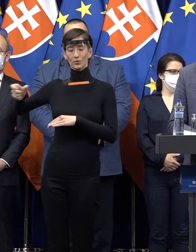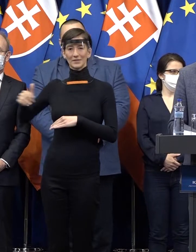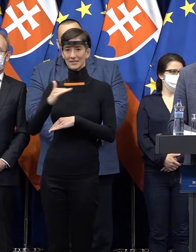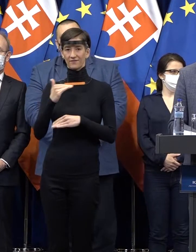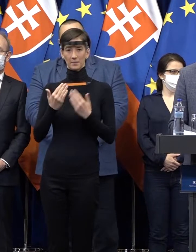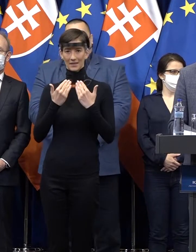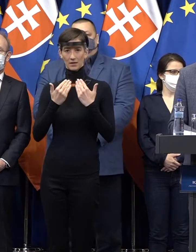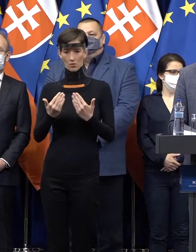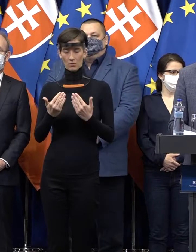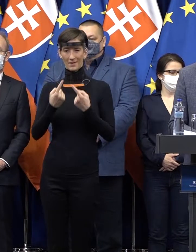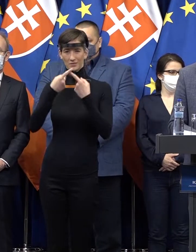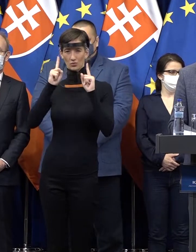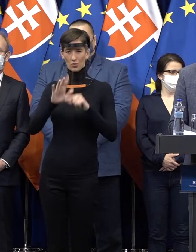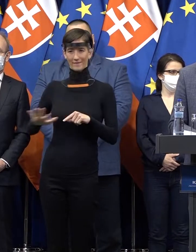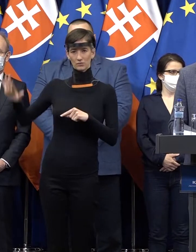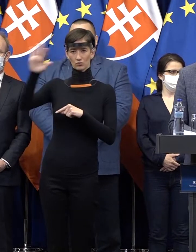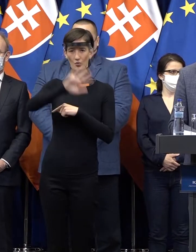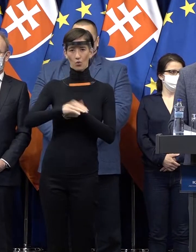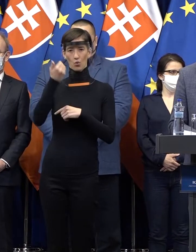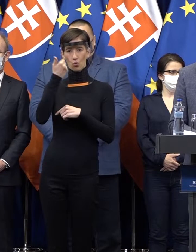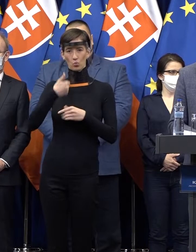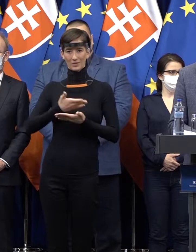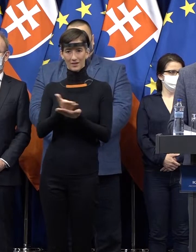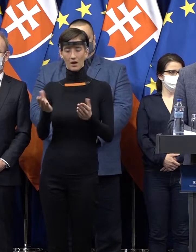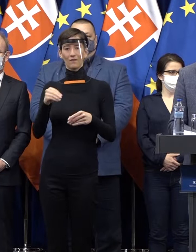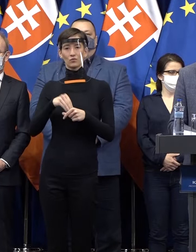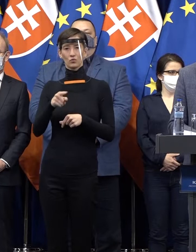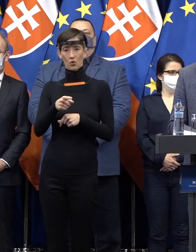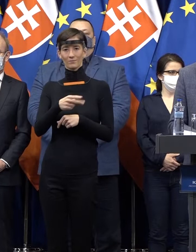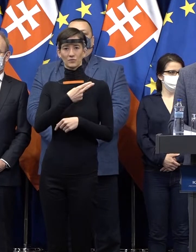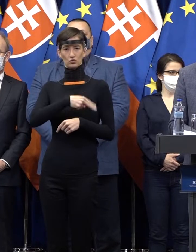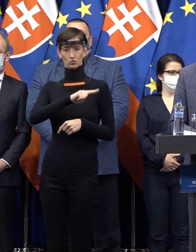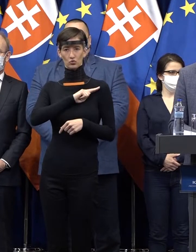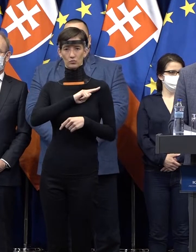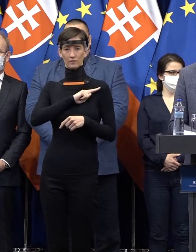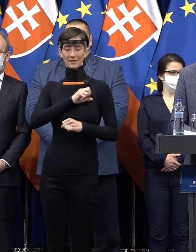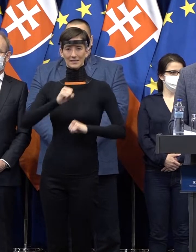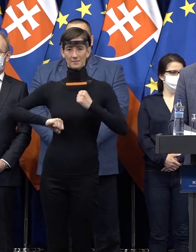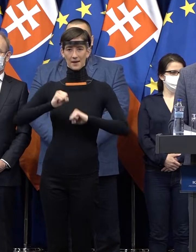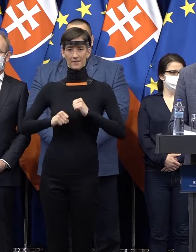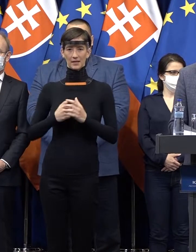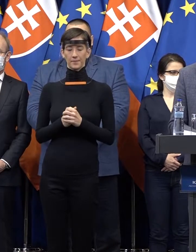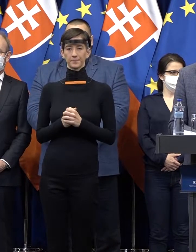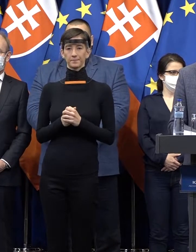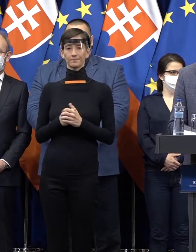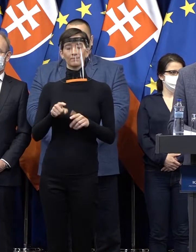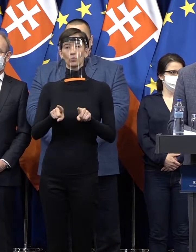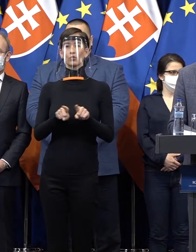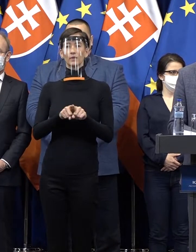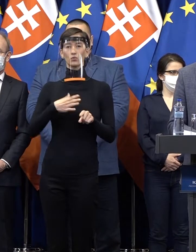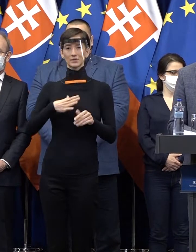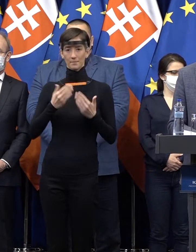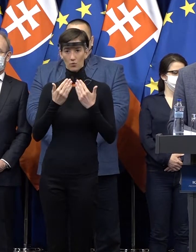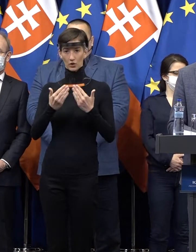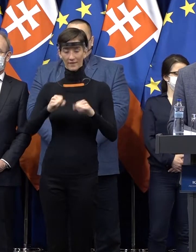slovenskému národu za to, aký je zodpovedný, ako sa správa. Druhé veľmi veľké ďakujem je vláde Slovenskej republiky,